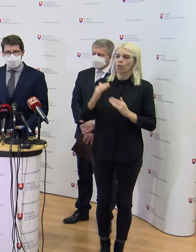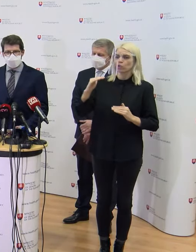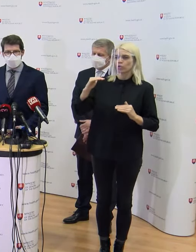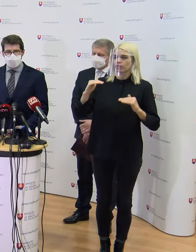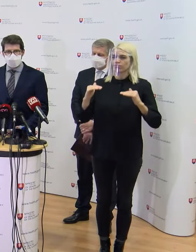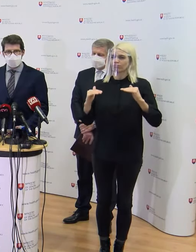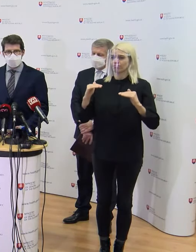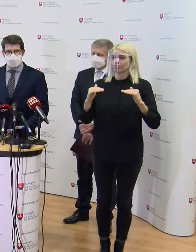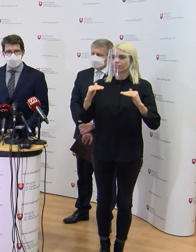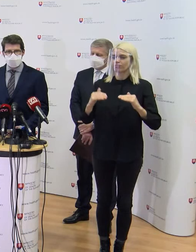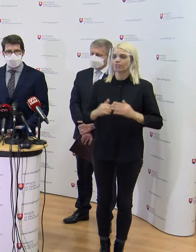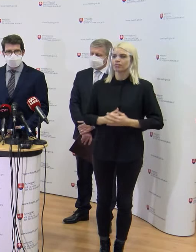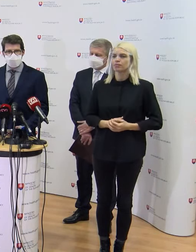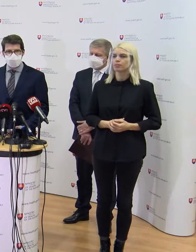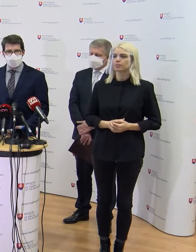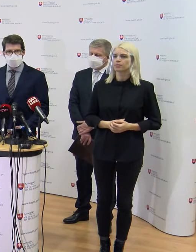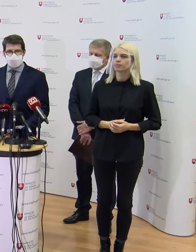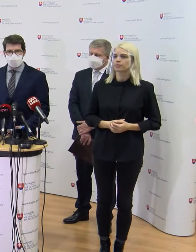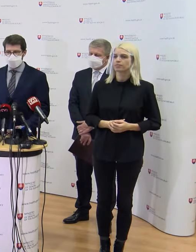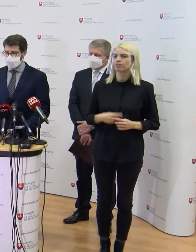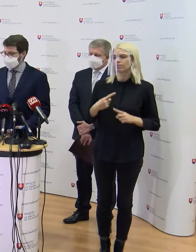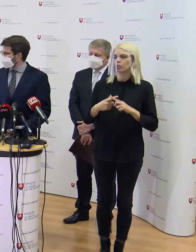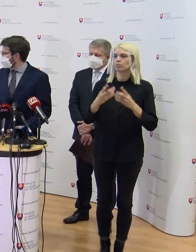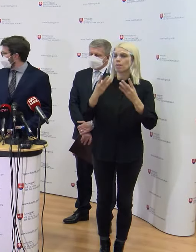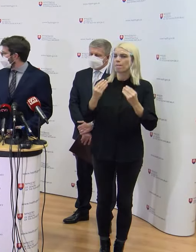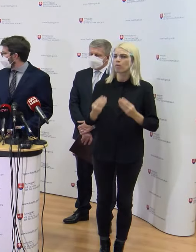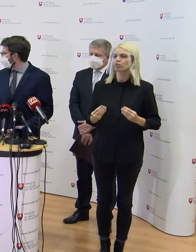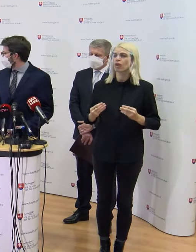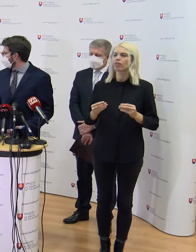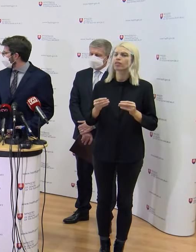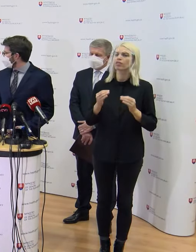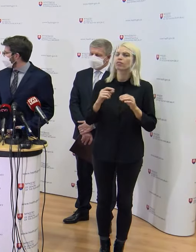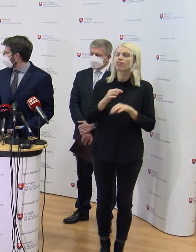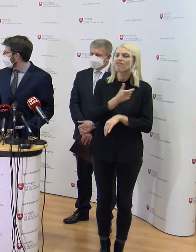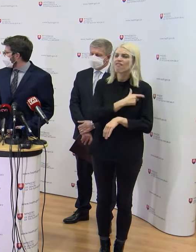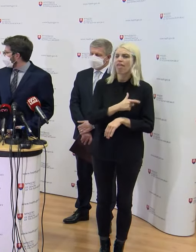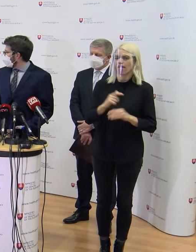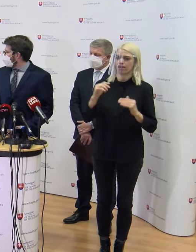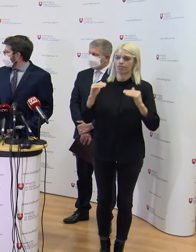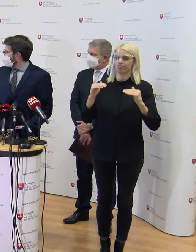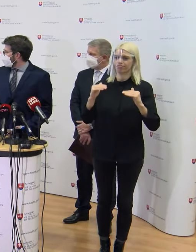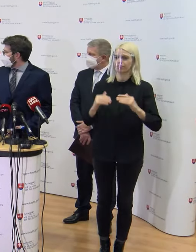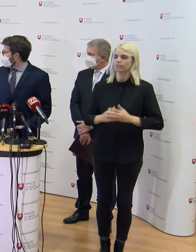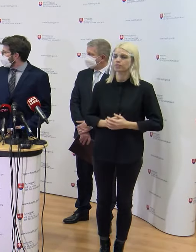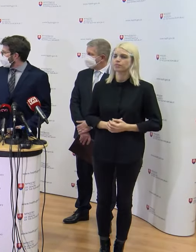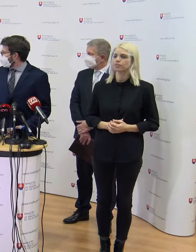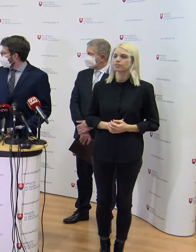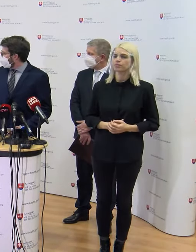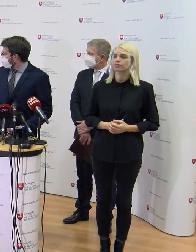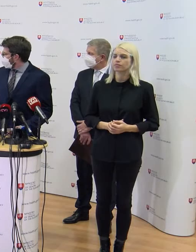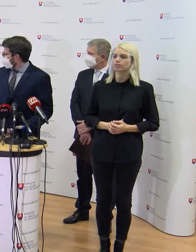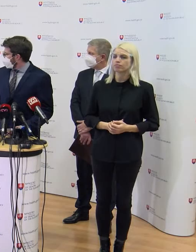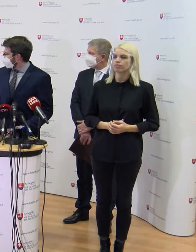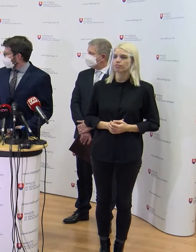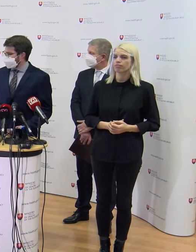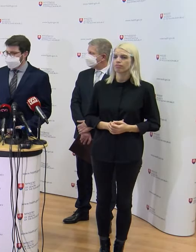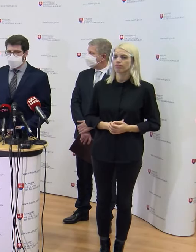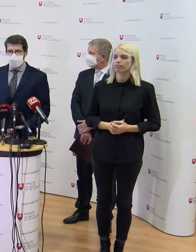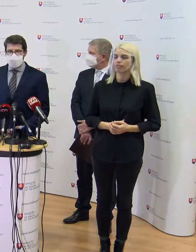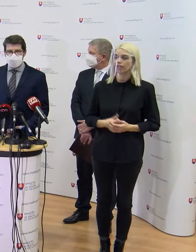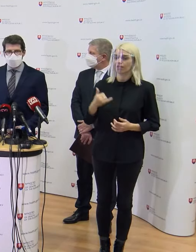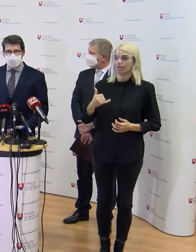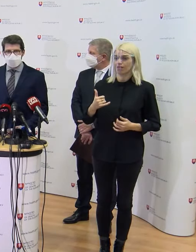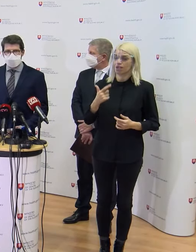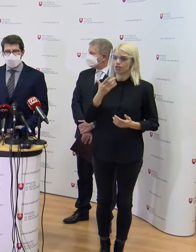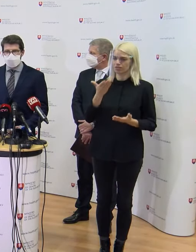takému vyrovnaniu v tých incidenciách vekovo-špecifických. Keď porovnáme